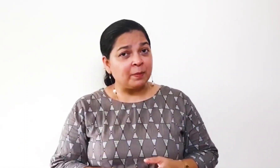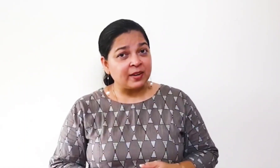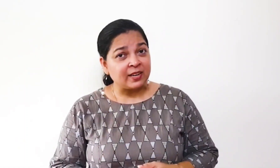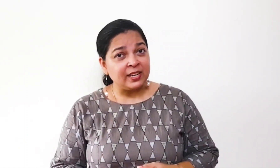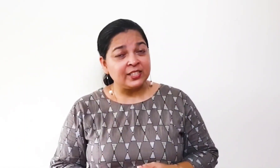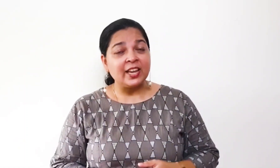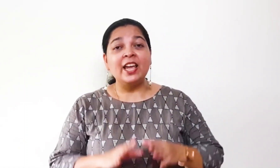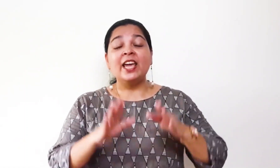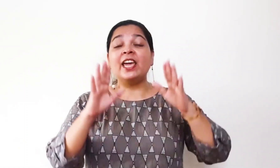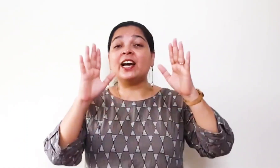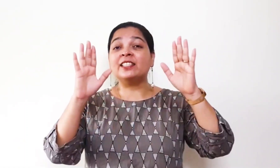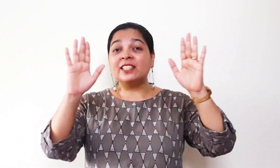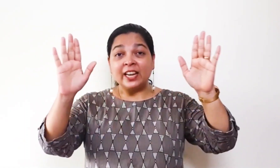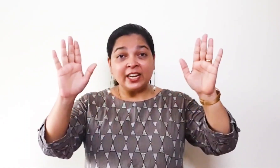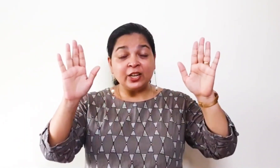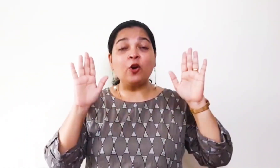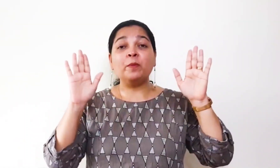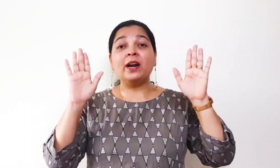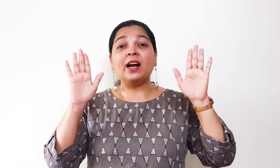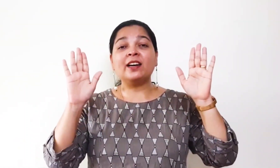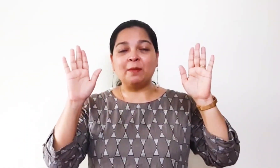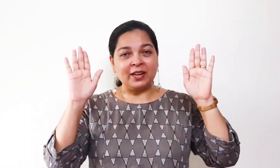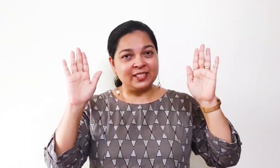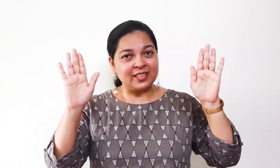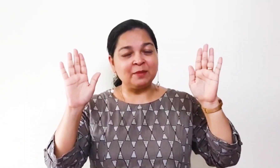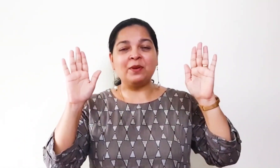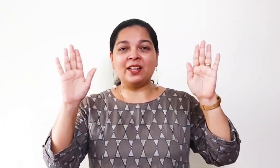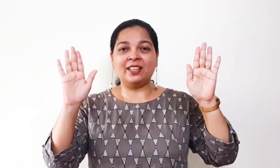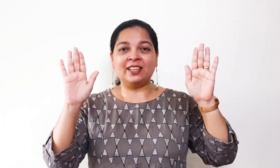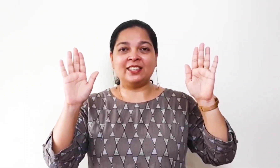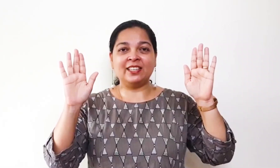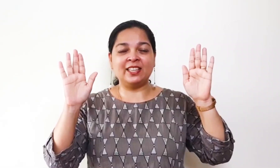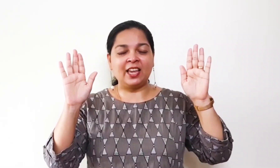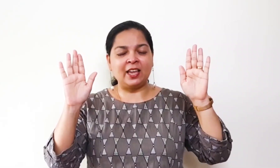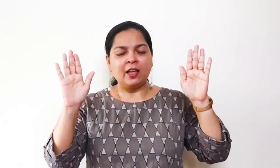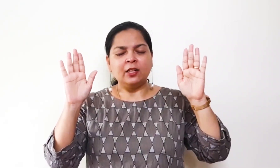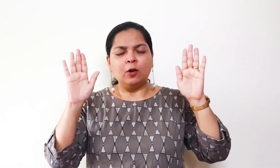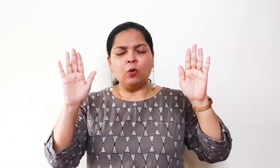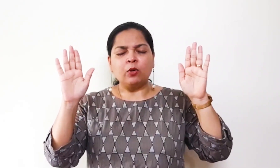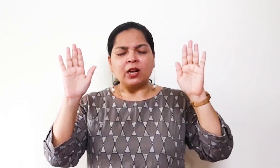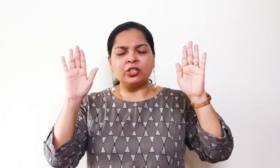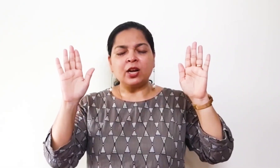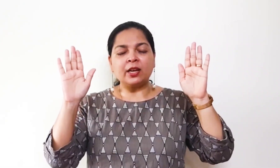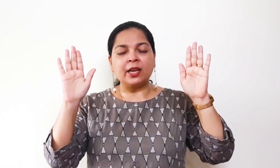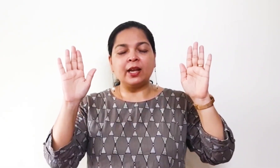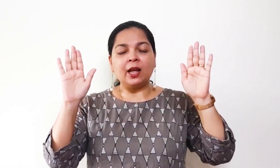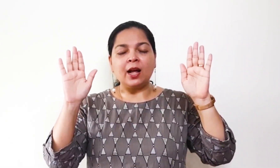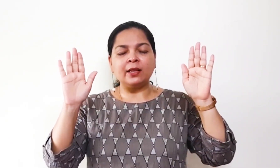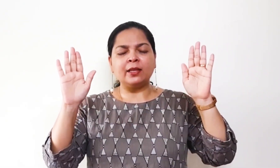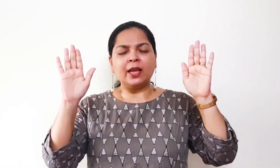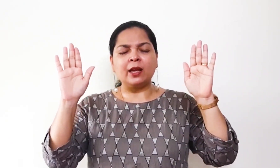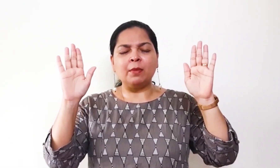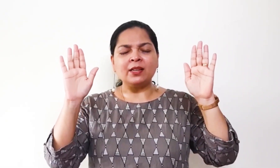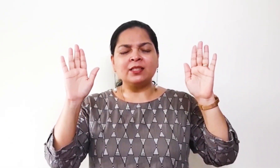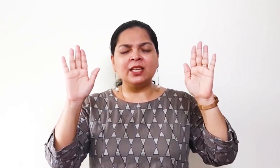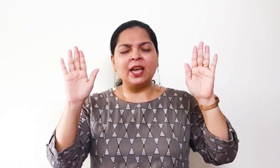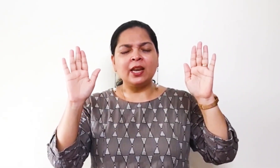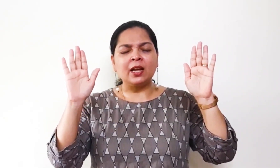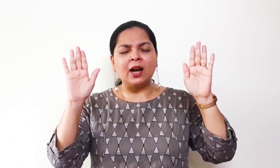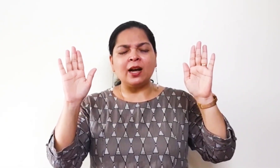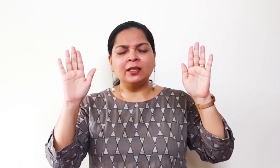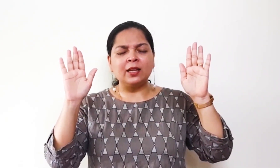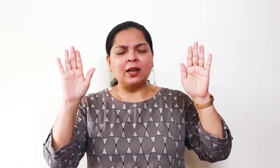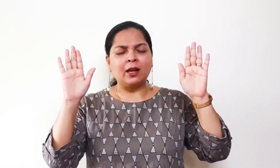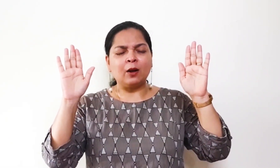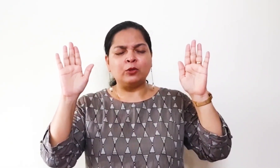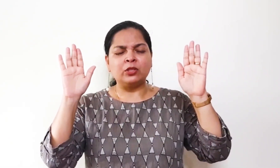एक हाथ वहां पर रख लीजिए, एक हाथ स्क्रीन की ओर बढ़ाकर हमारे साथ प्रार्थना कर सकते हैं। ओरा शाके अलांत एकबासी